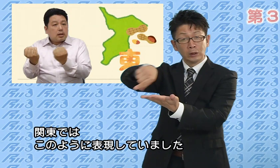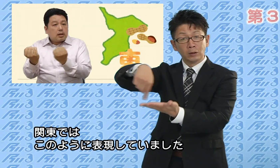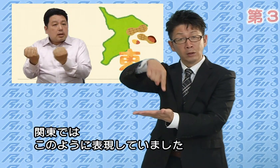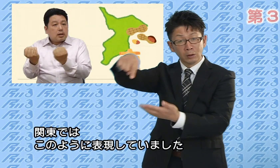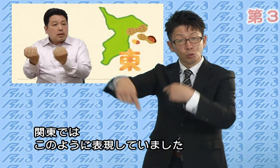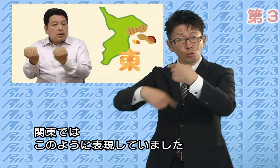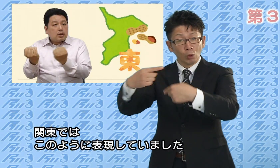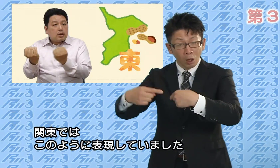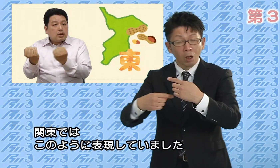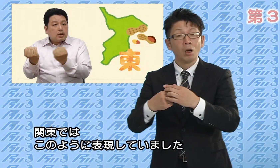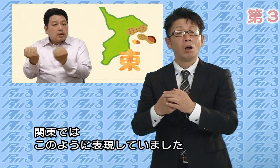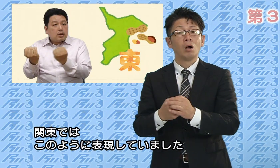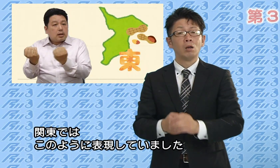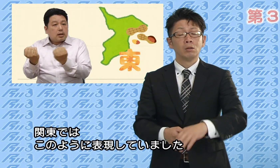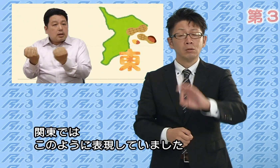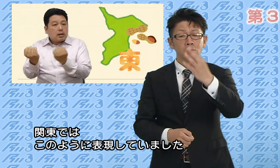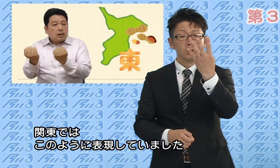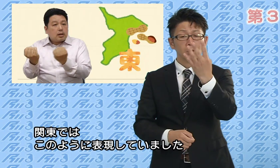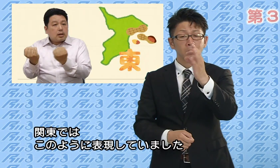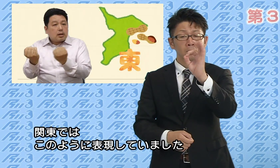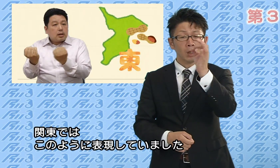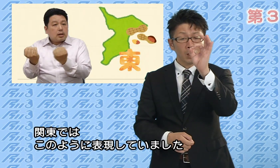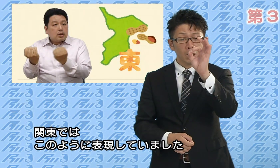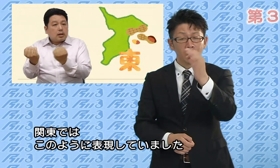関東では